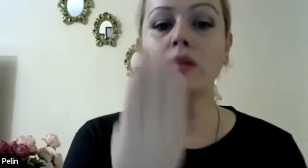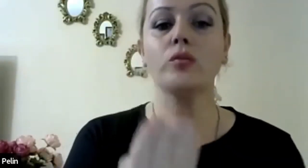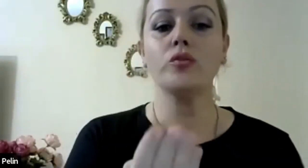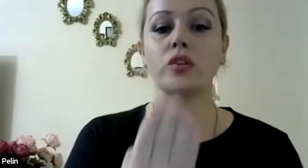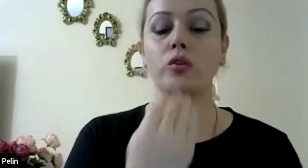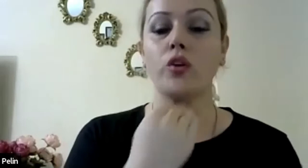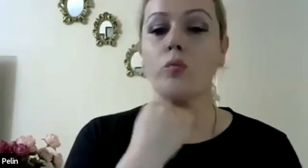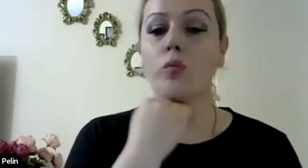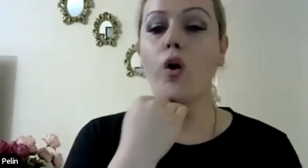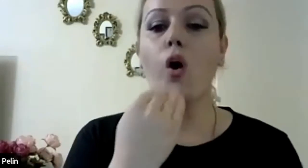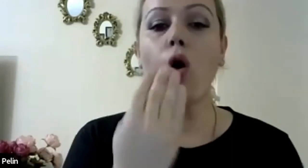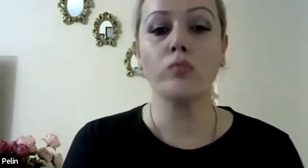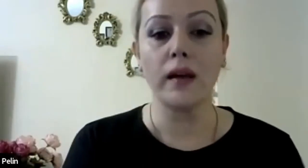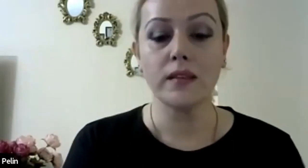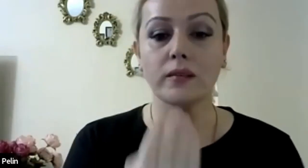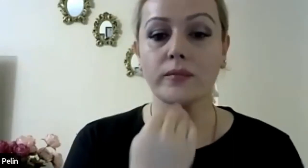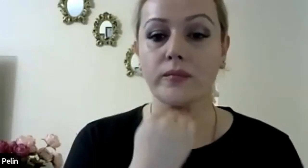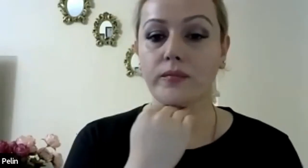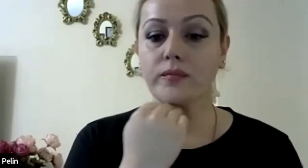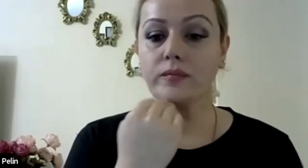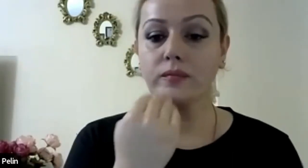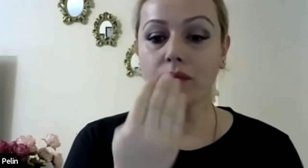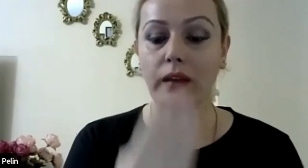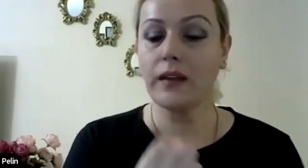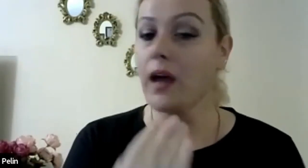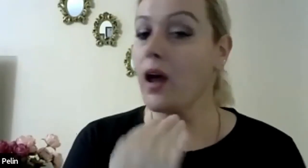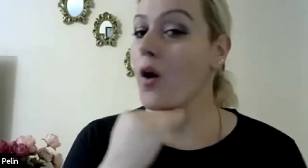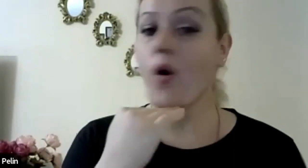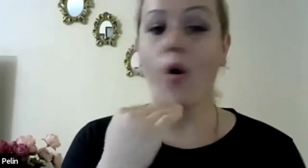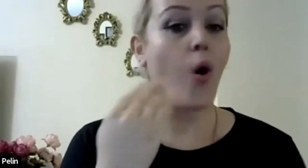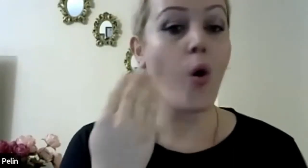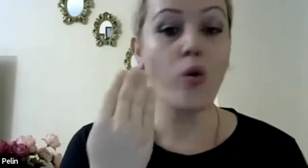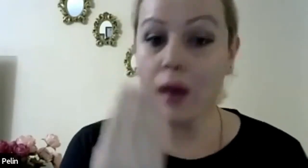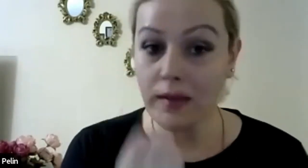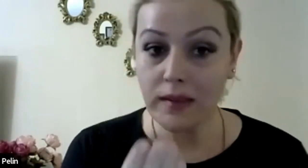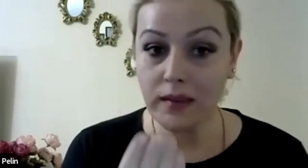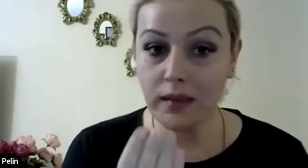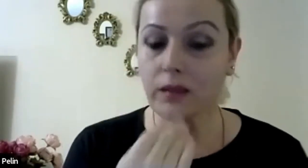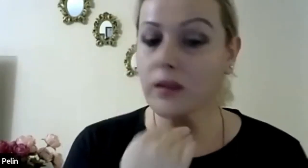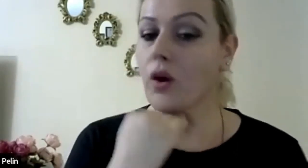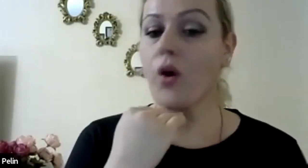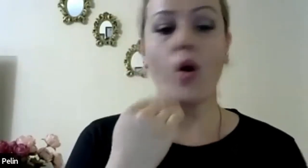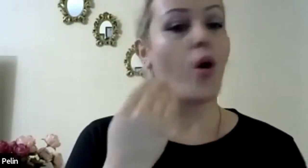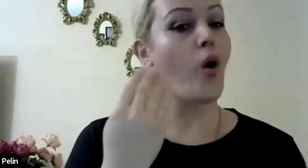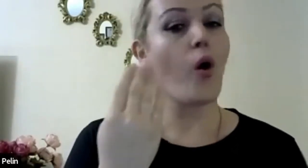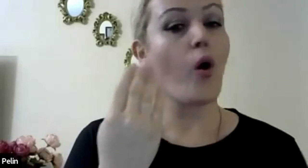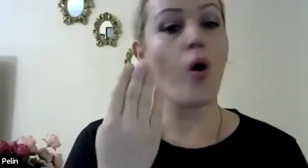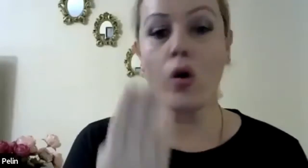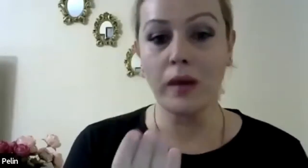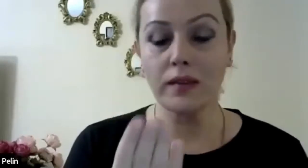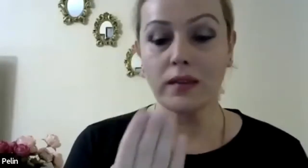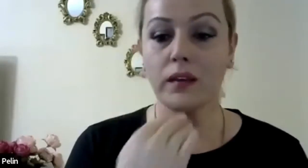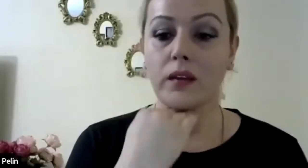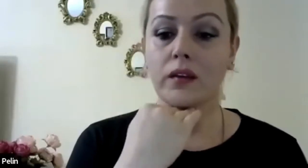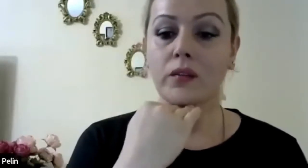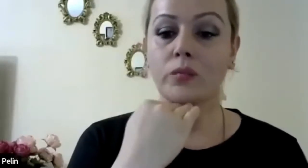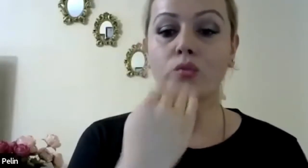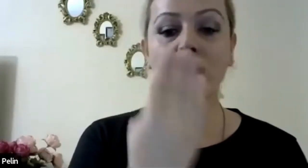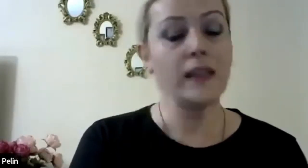doğru çekiyorum. Olmaz. Ya da olmaz. Olmaz. Bu